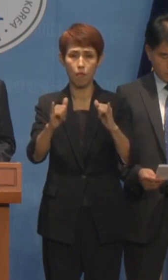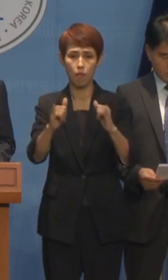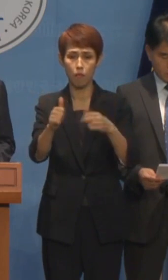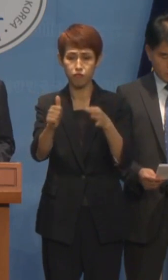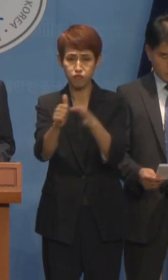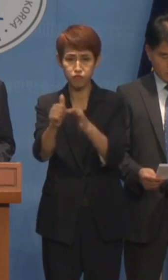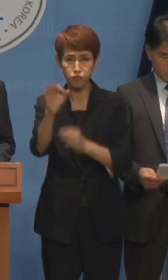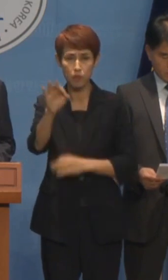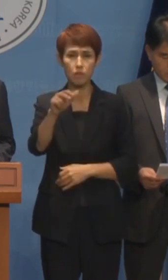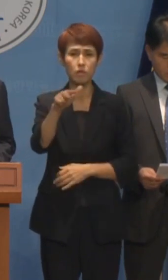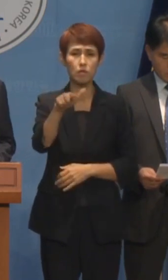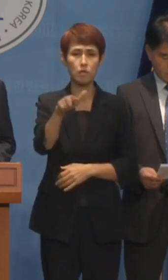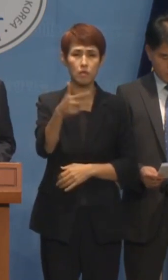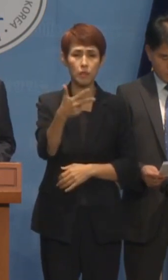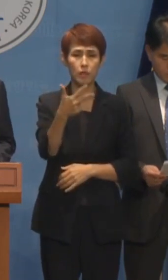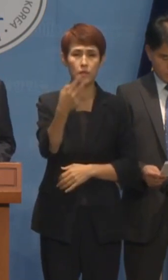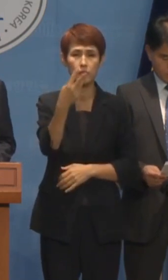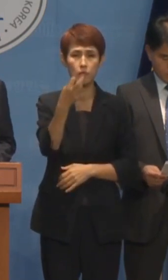734억